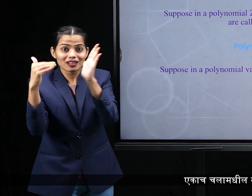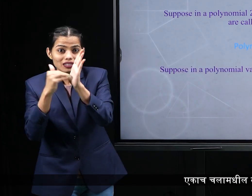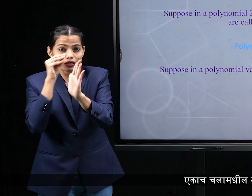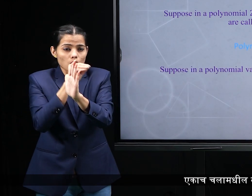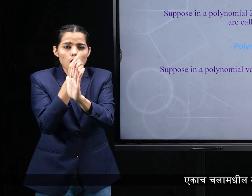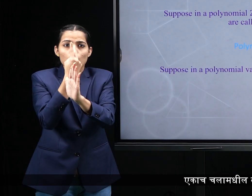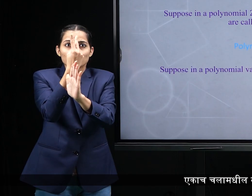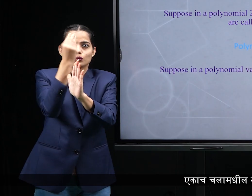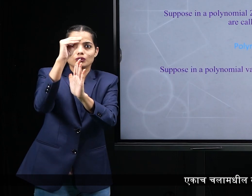एका चलामधील बहुपदी